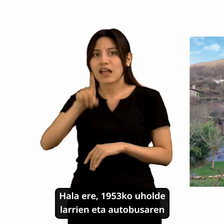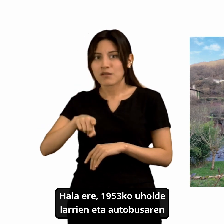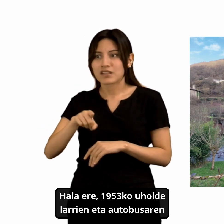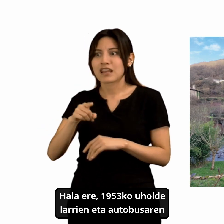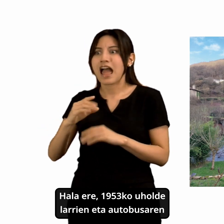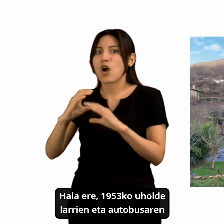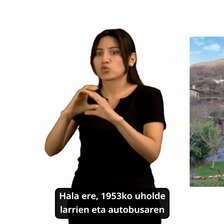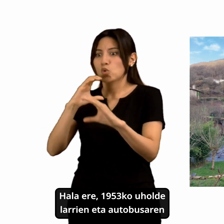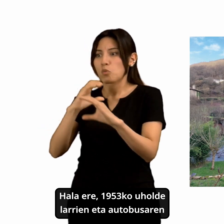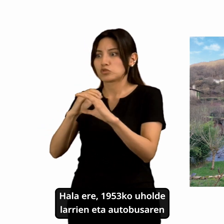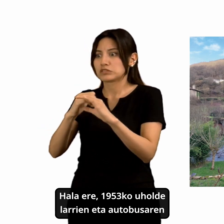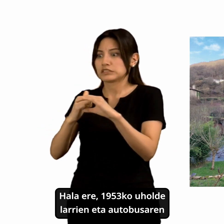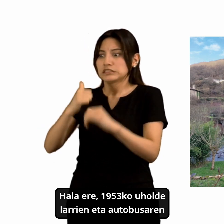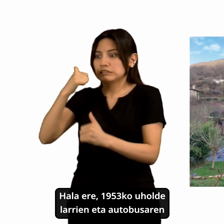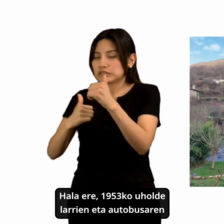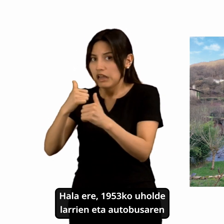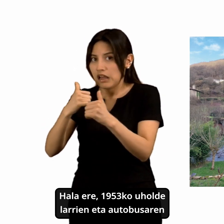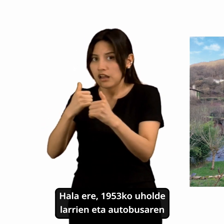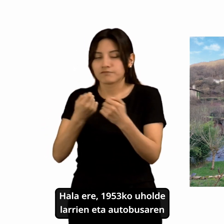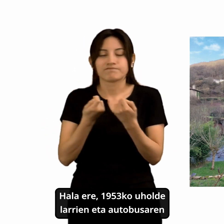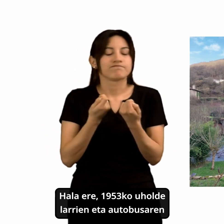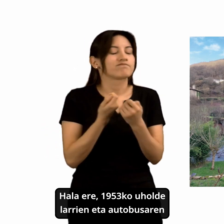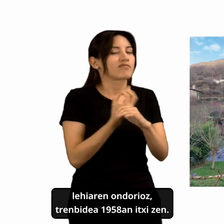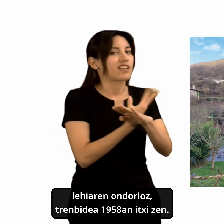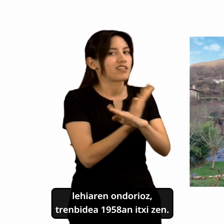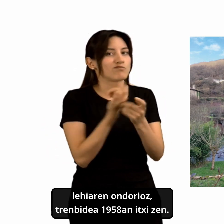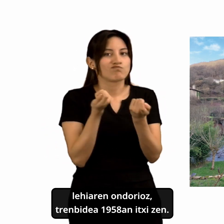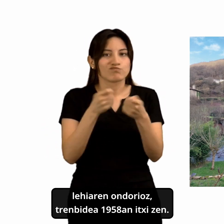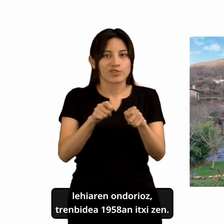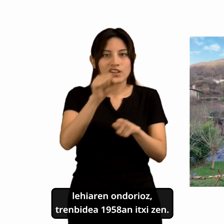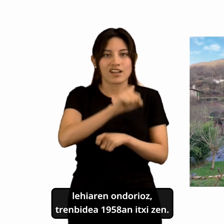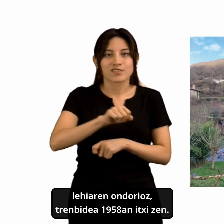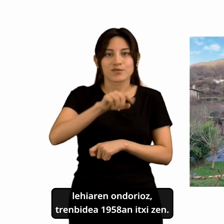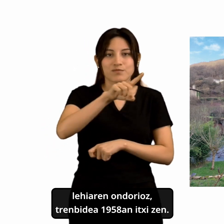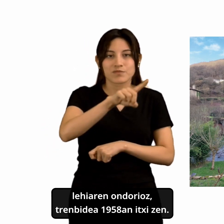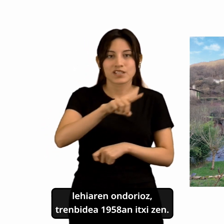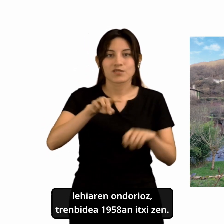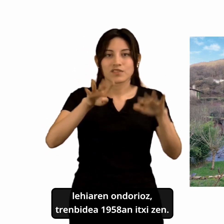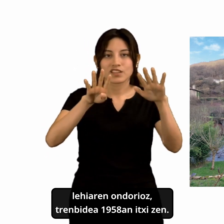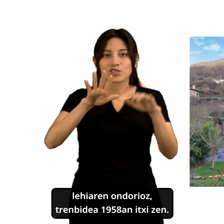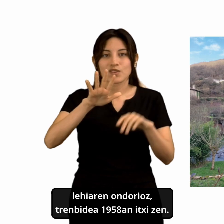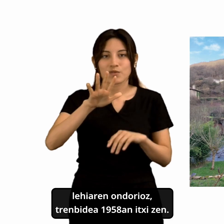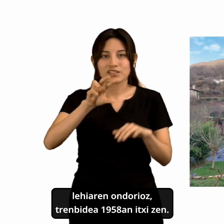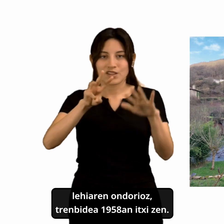1953ko uholde larrien eta autobusaren lehiaren ondorioz, trenbidea